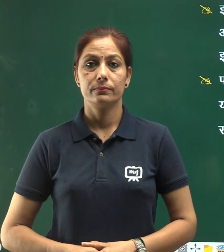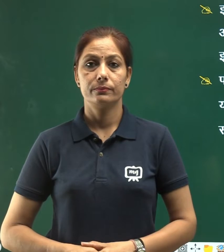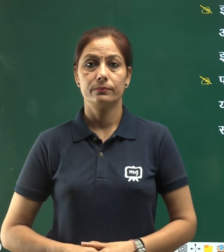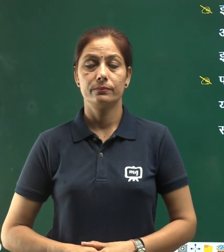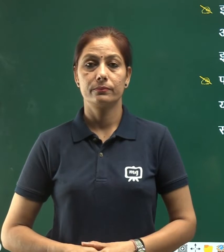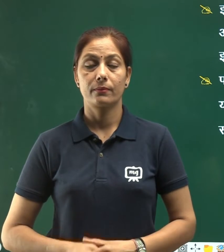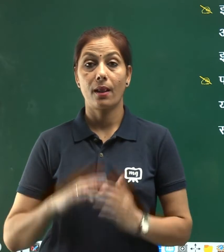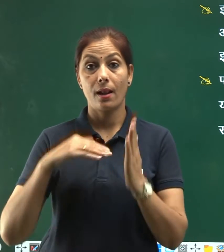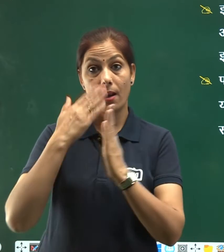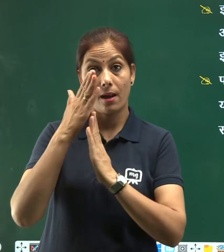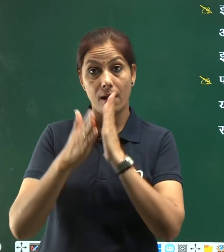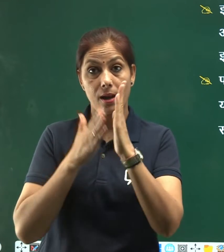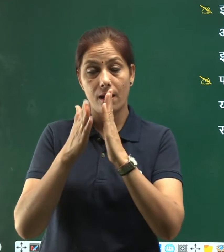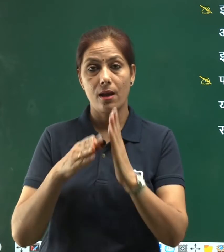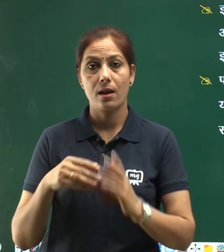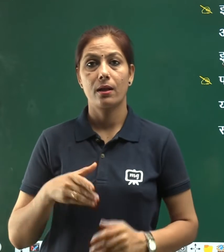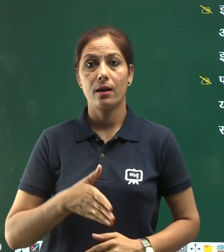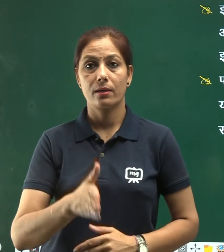रेलगाड़ियां